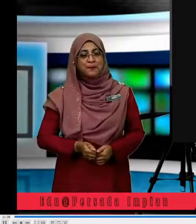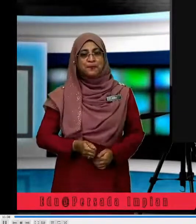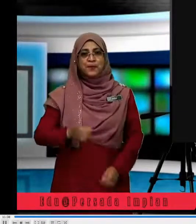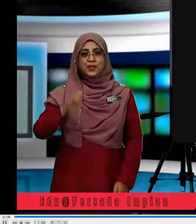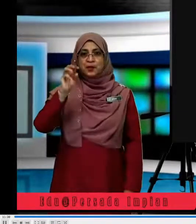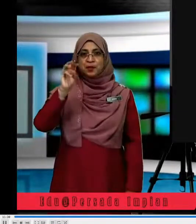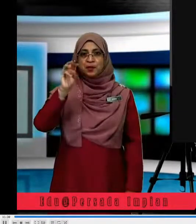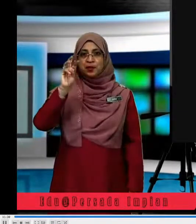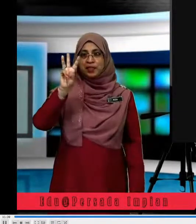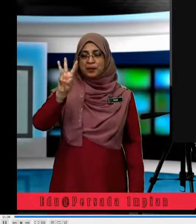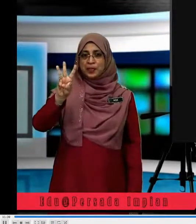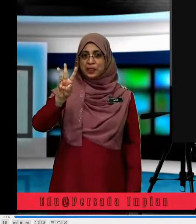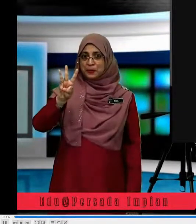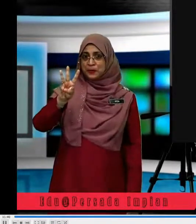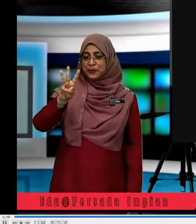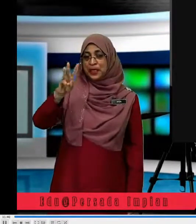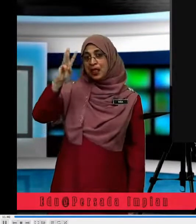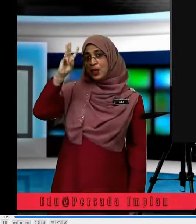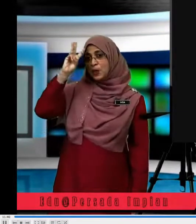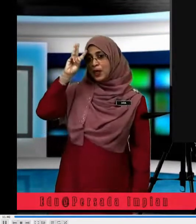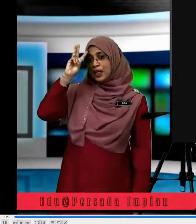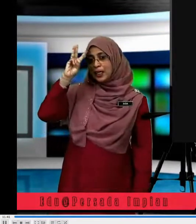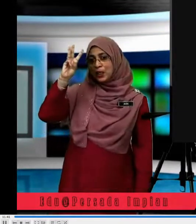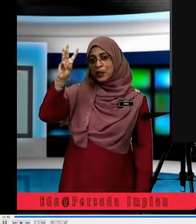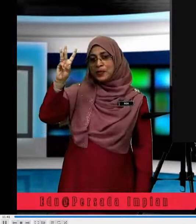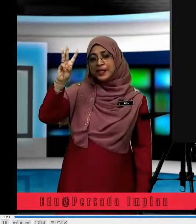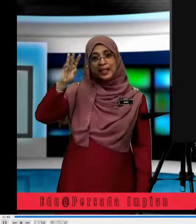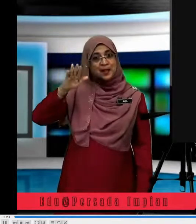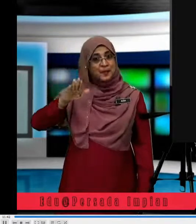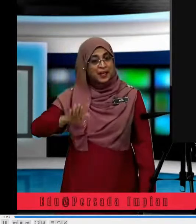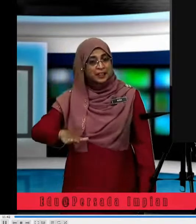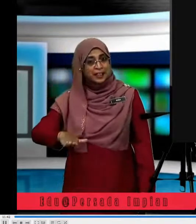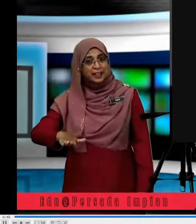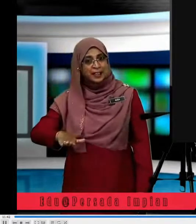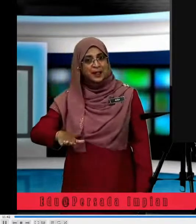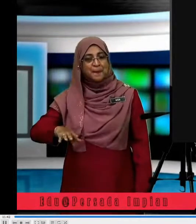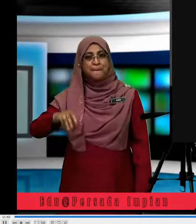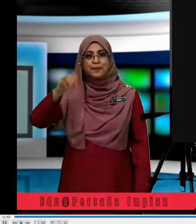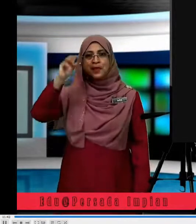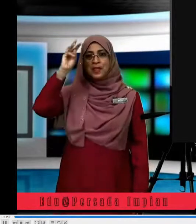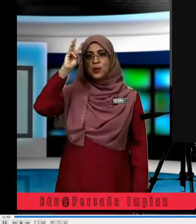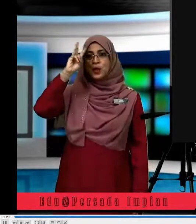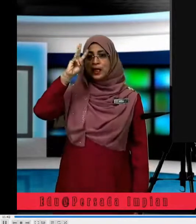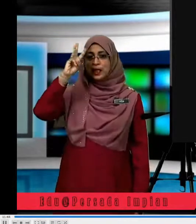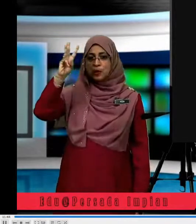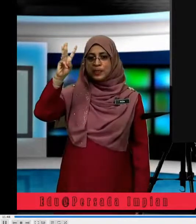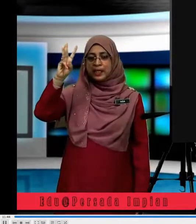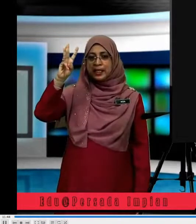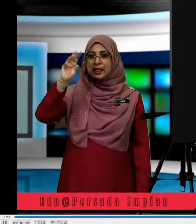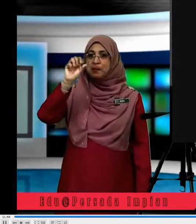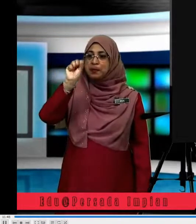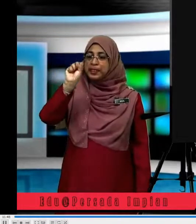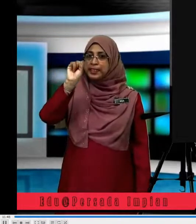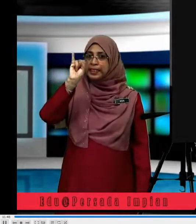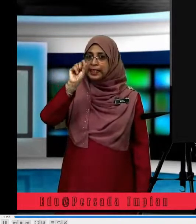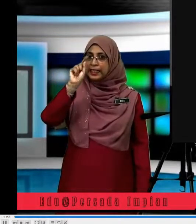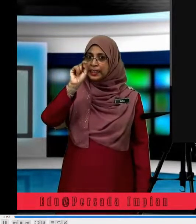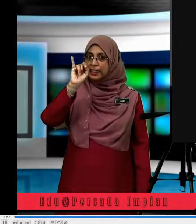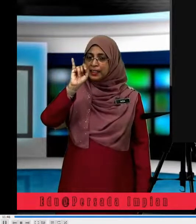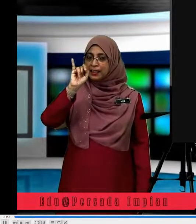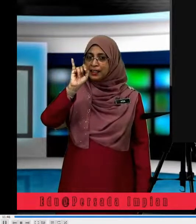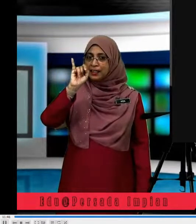gunata beliau Waalaikumsalam Adek Waalaikumsalam Siti